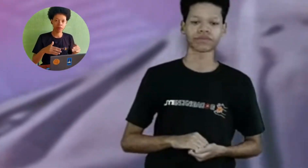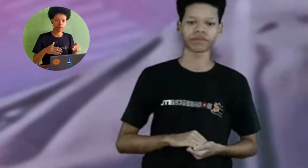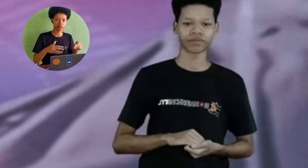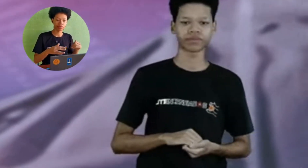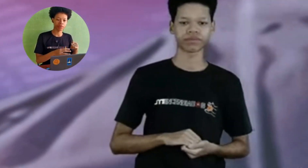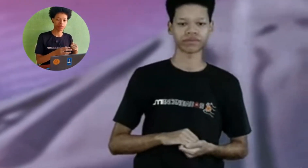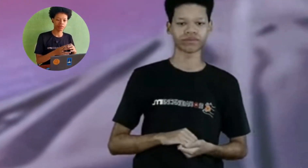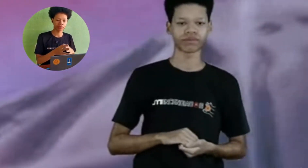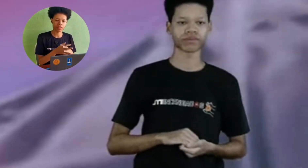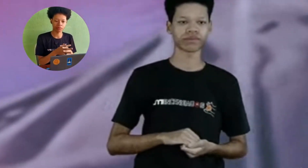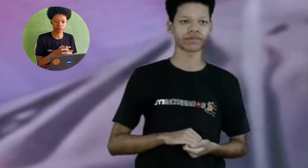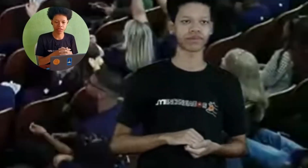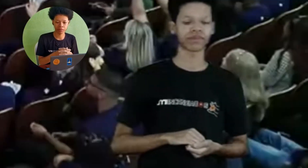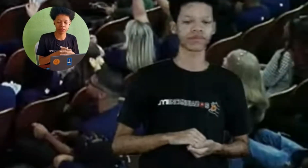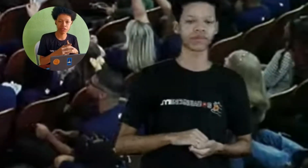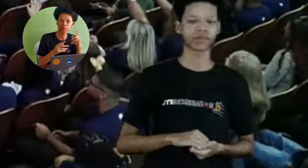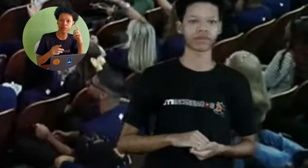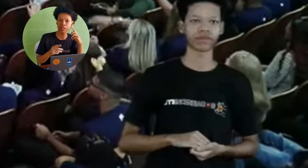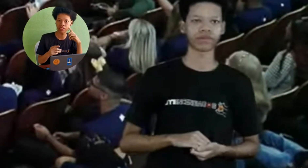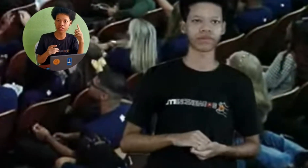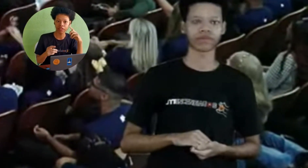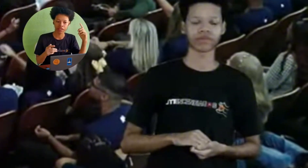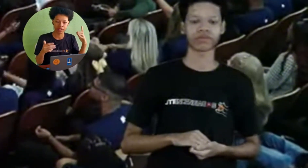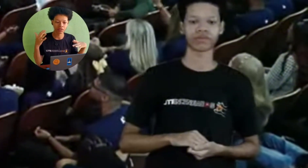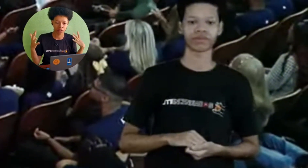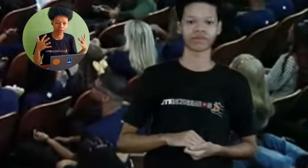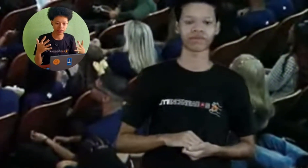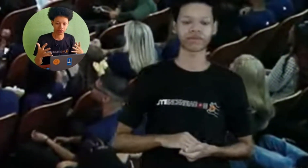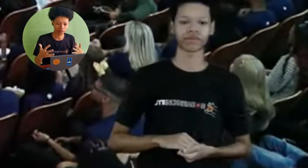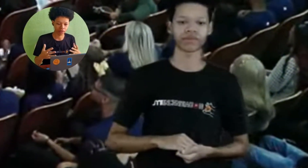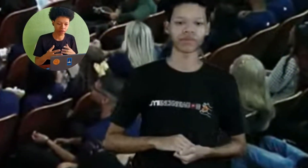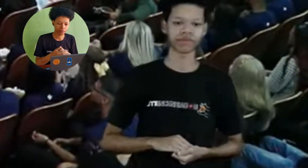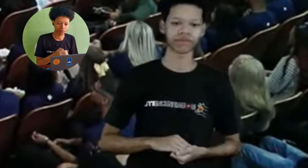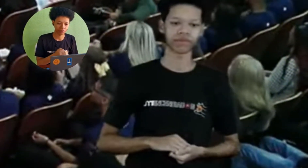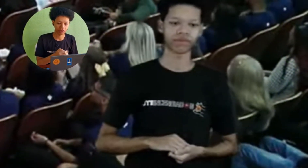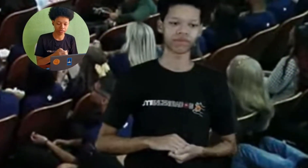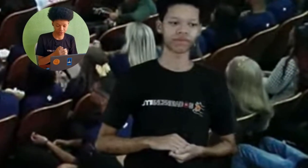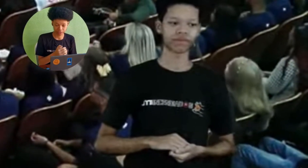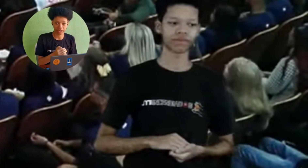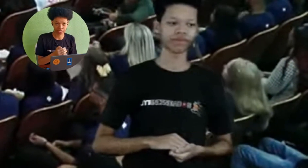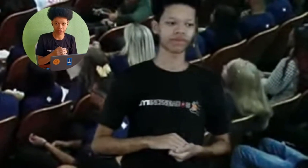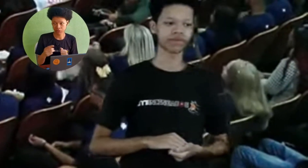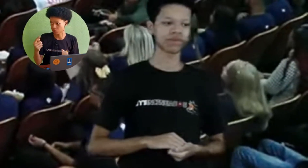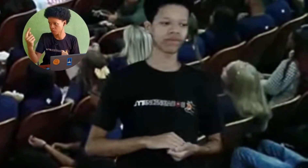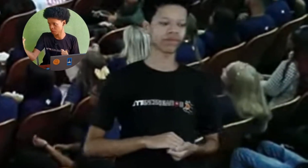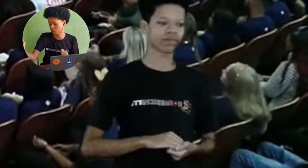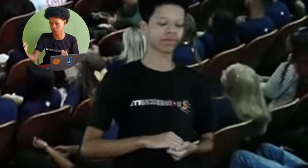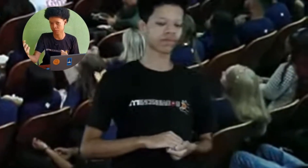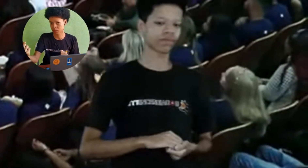rápido, porque pra gente não perder informação. Então a gente sinalizava com a outra